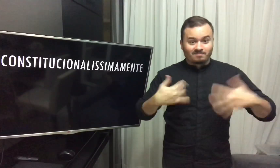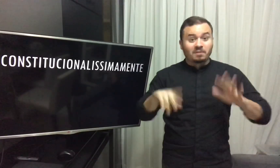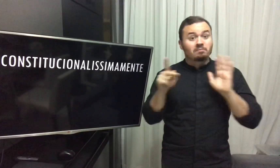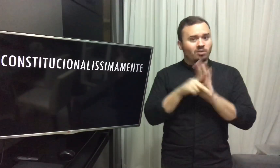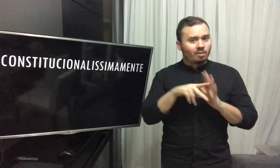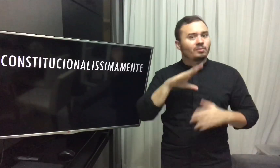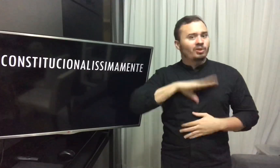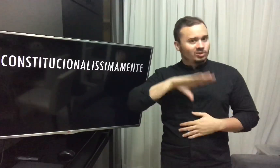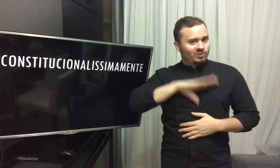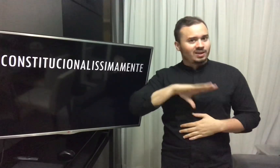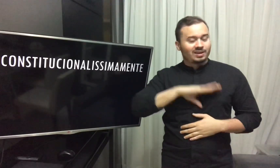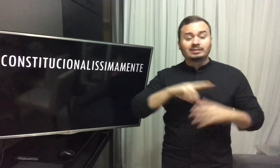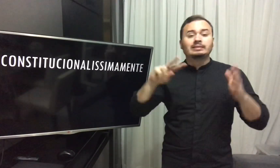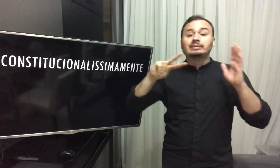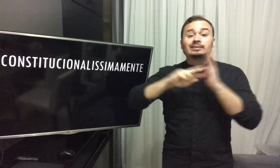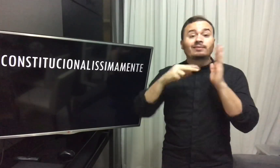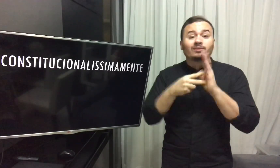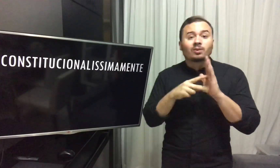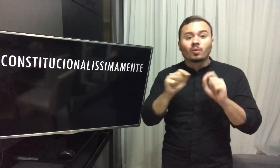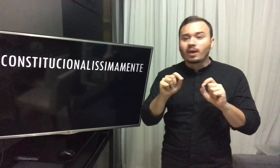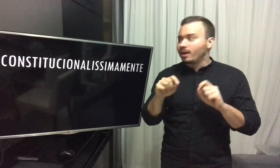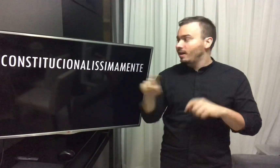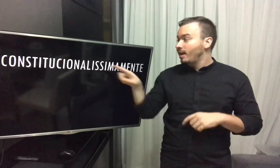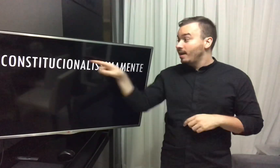Vejam só essa palavra. Nossa, muito grande ela.